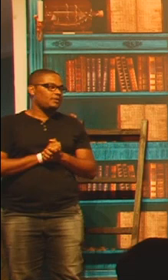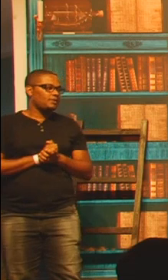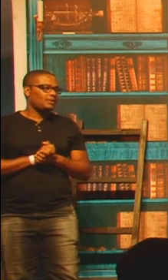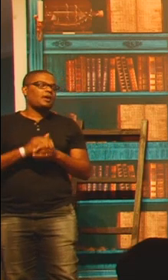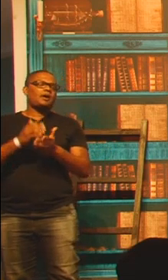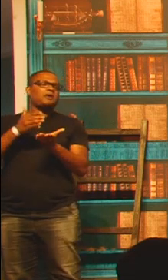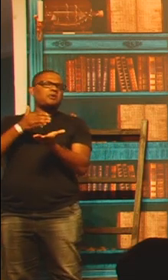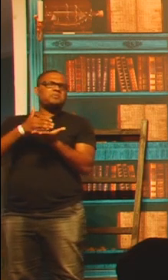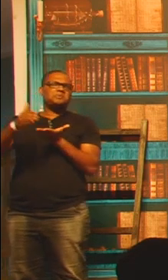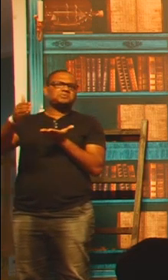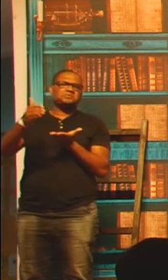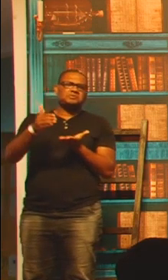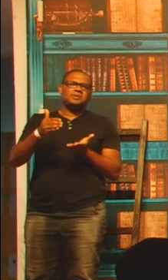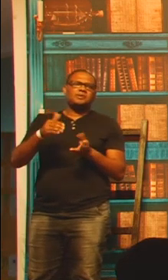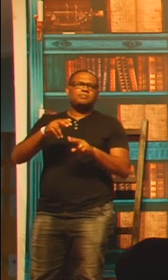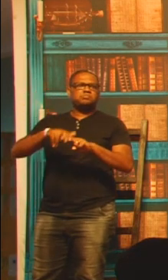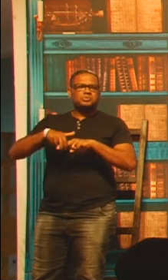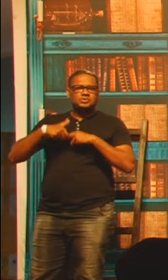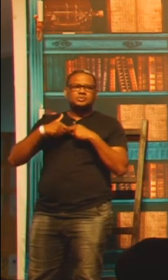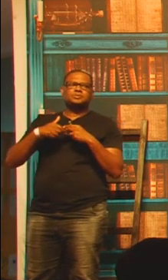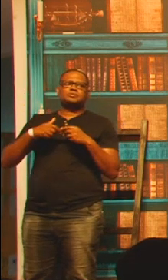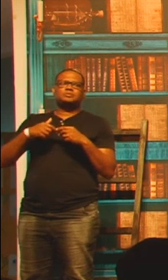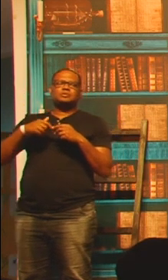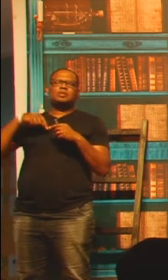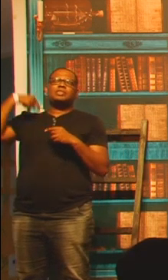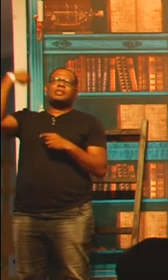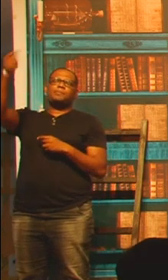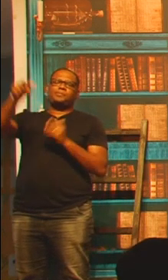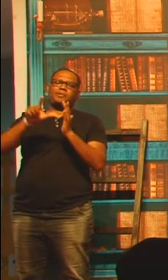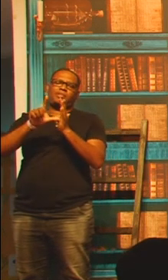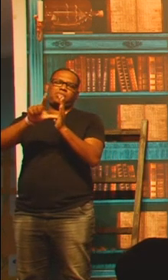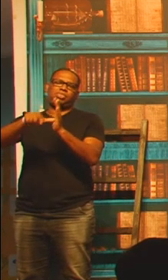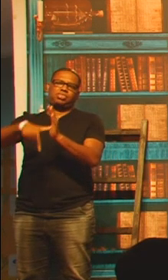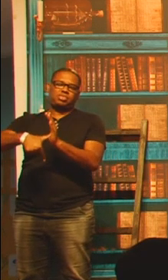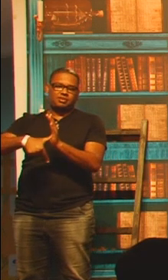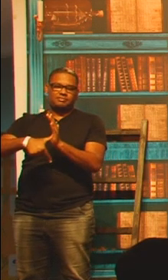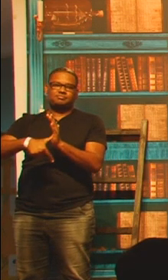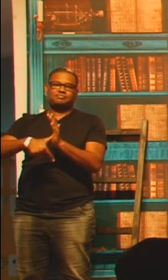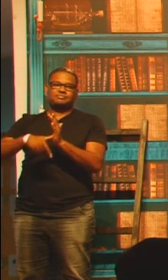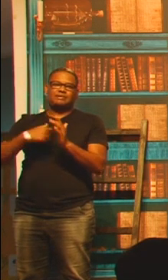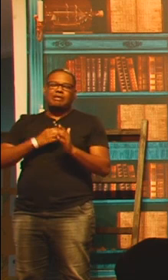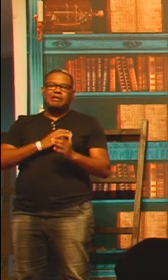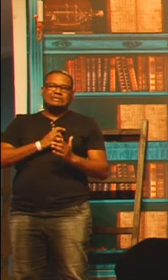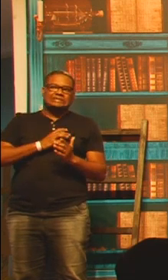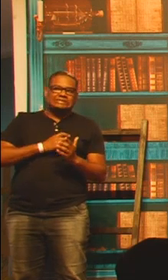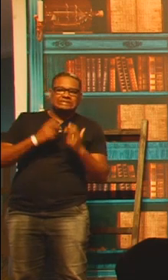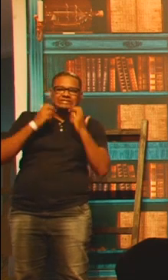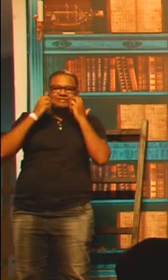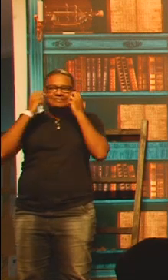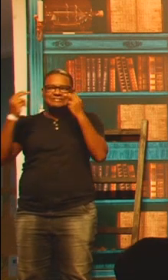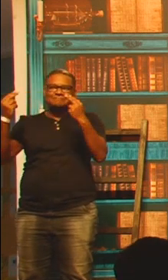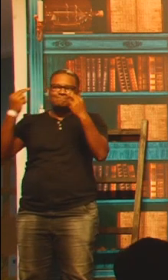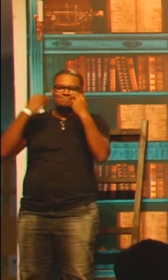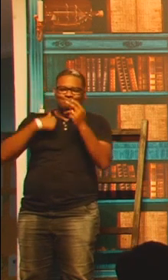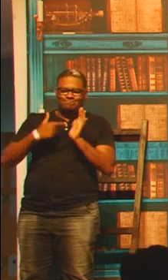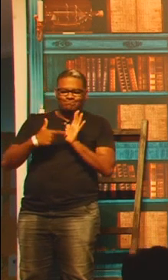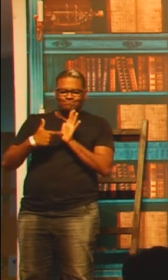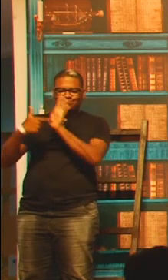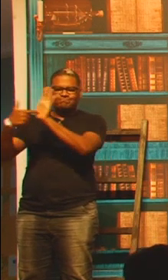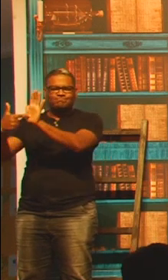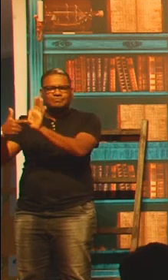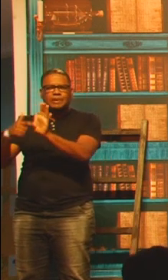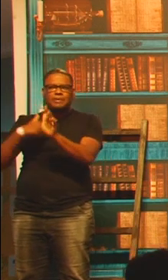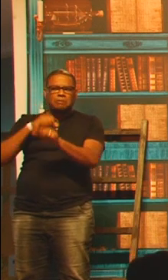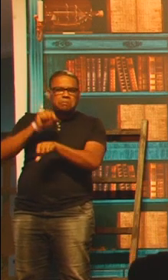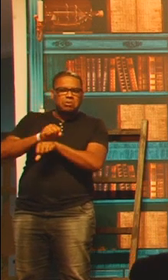aí começou assim. Eu acho que por isso eu vim publicar muito tarde também, né, porque eu tinha esse medo, essa vergonha de mostrar, mas nunca